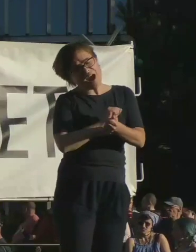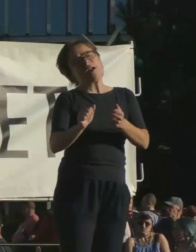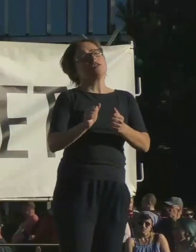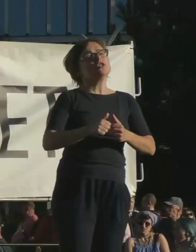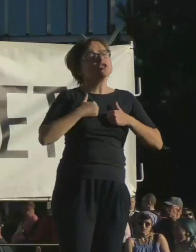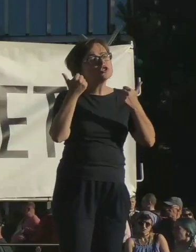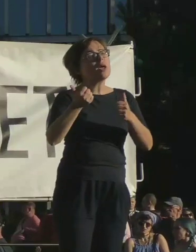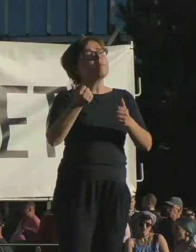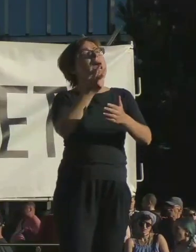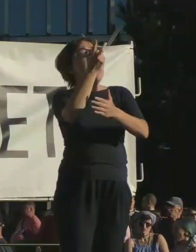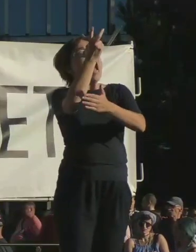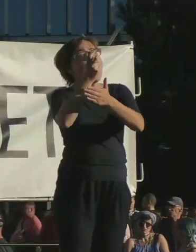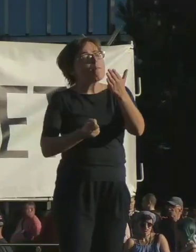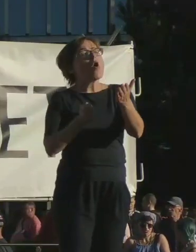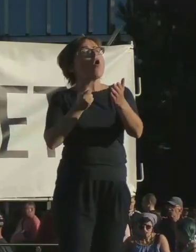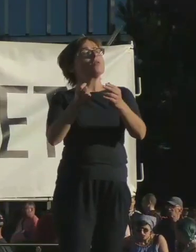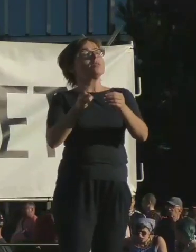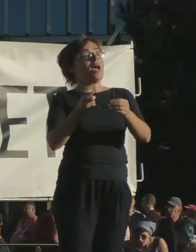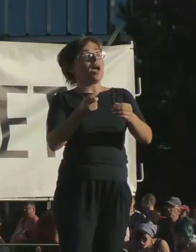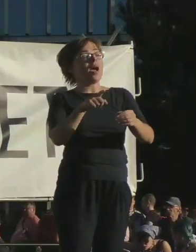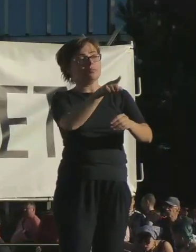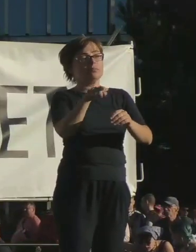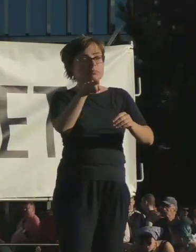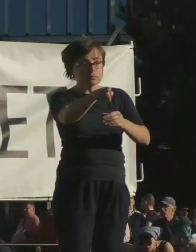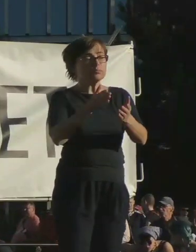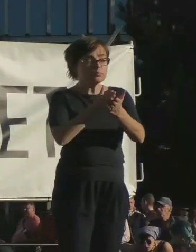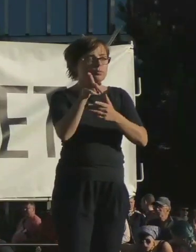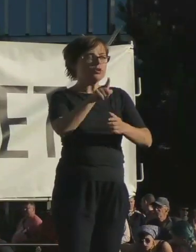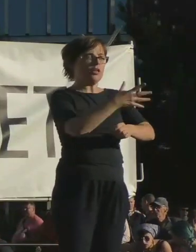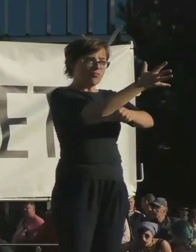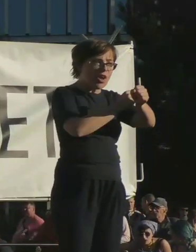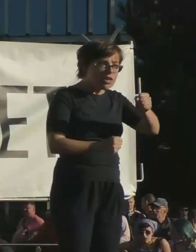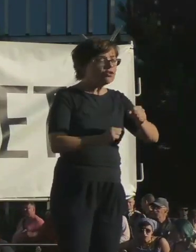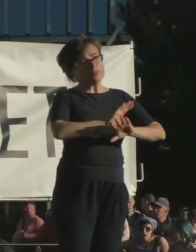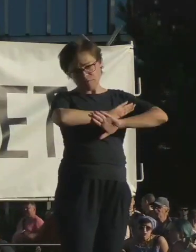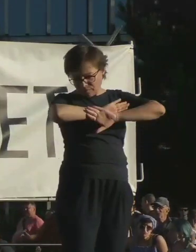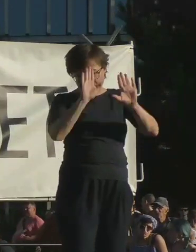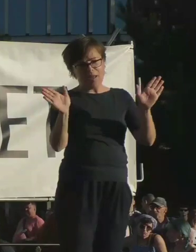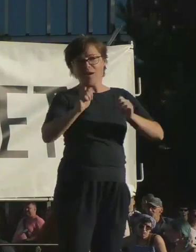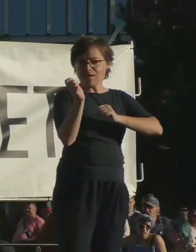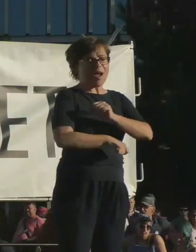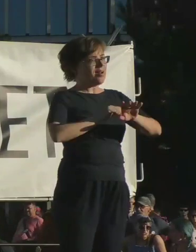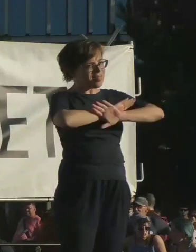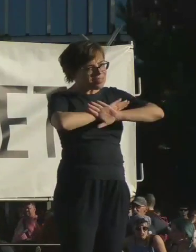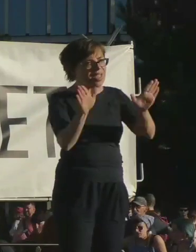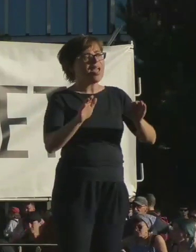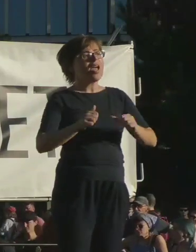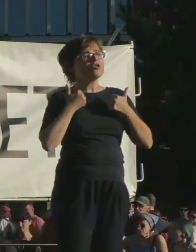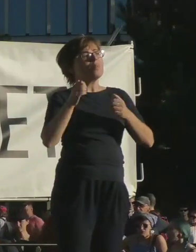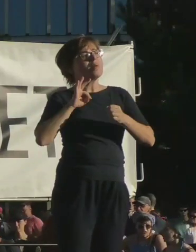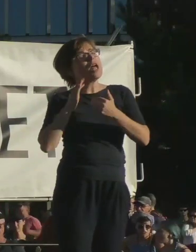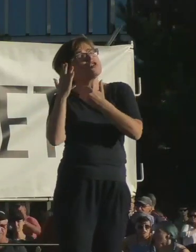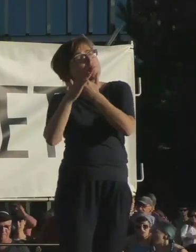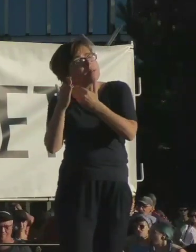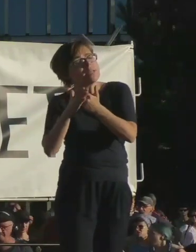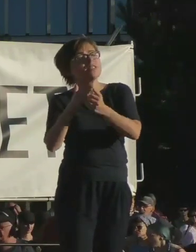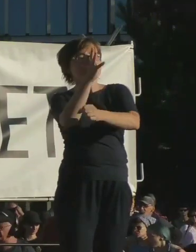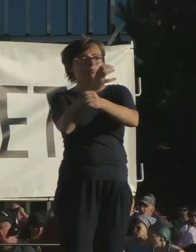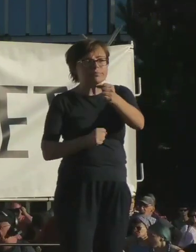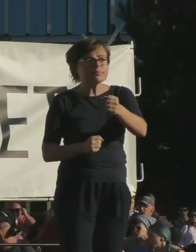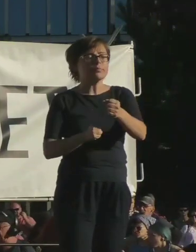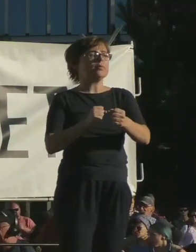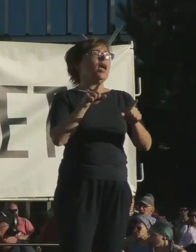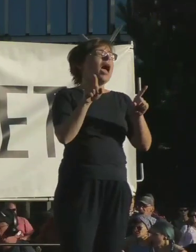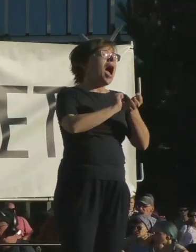było kryminalizacji aborcji, żeby nie wsadzali naszych bliskich do więzienia, żeby nie ścigali też lekarzy